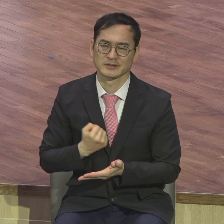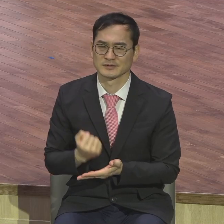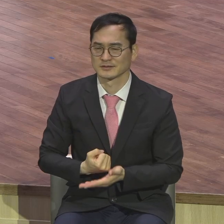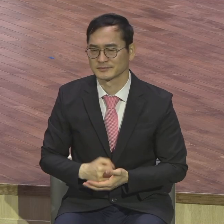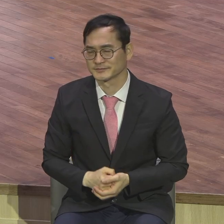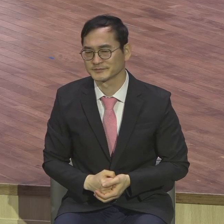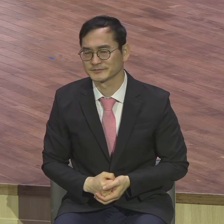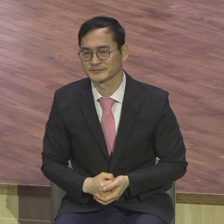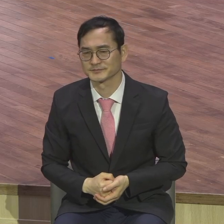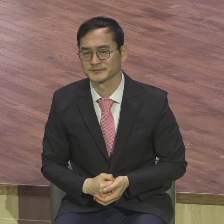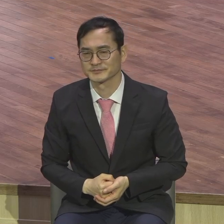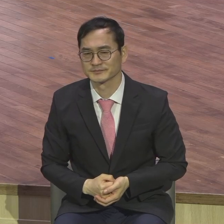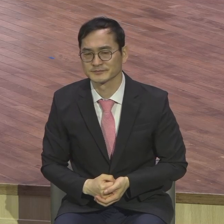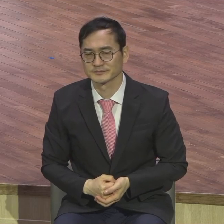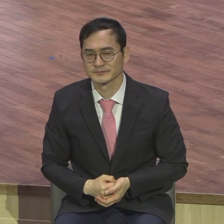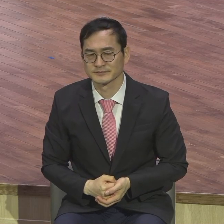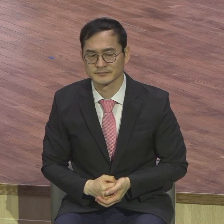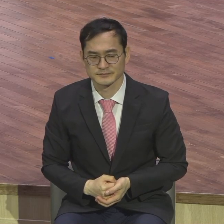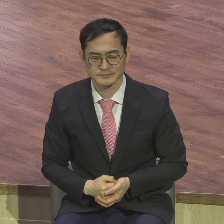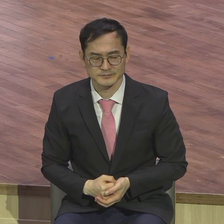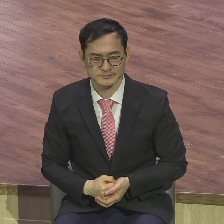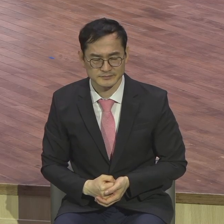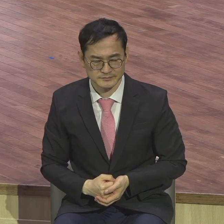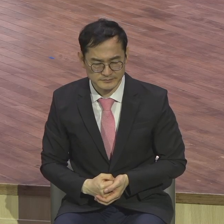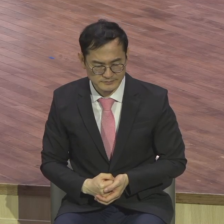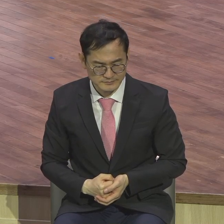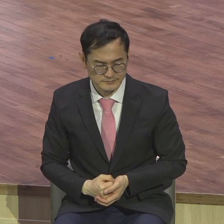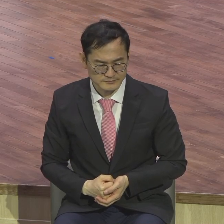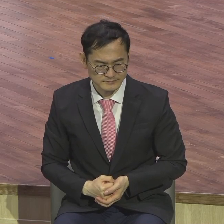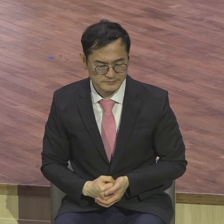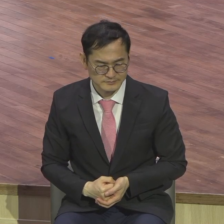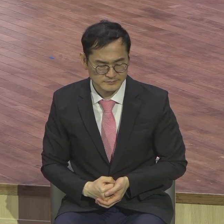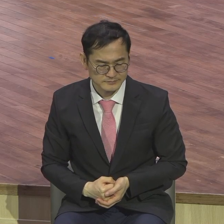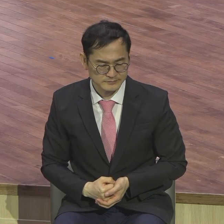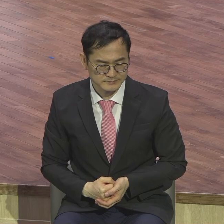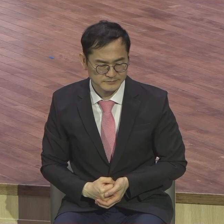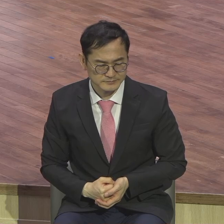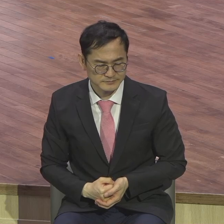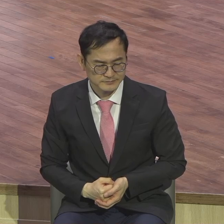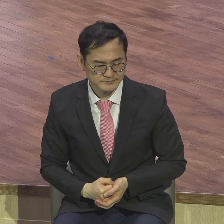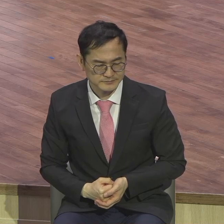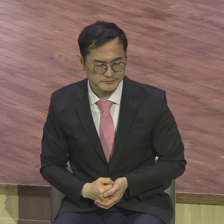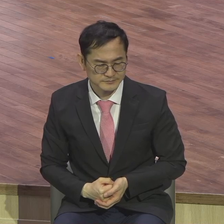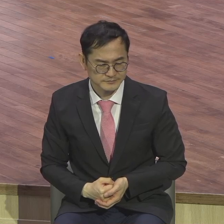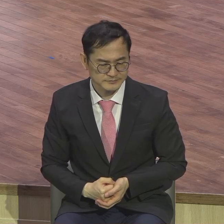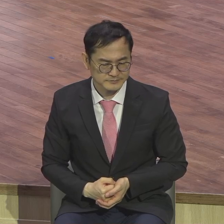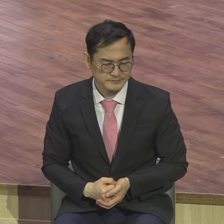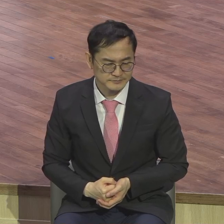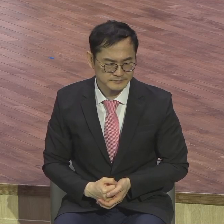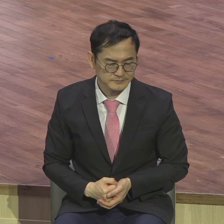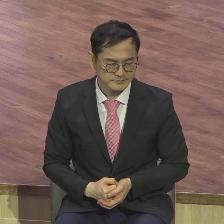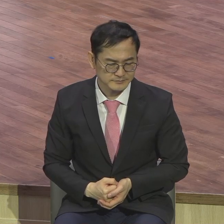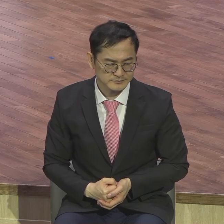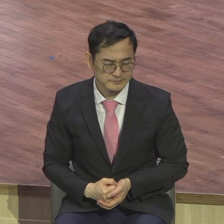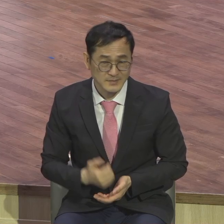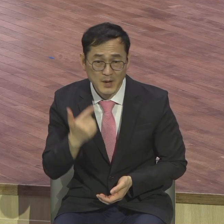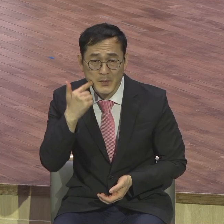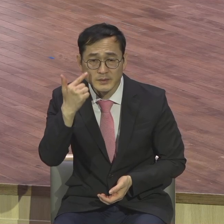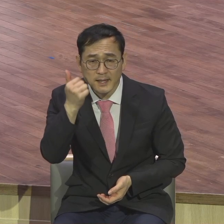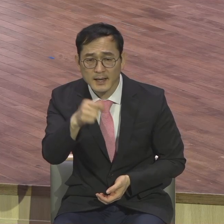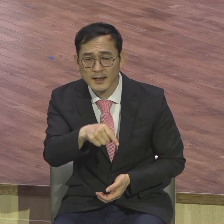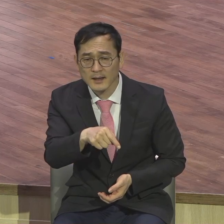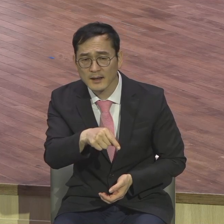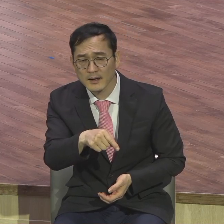그것도 목사 가까이지면서 실패하는 사람 참 안타깝죠. 진실하게 하지 않았다는 겁니다.